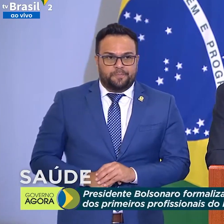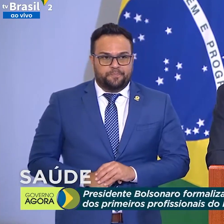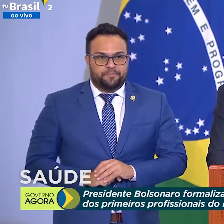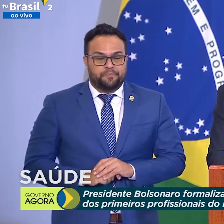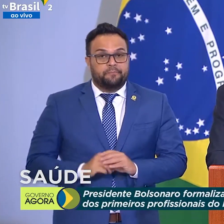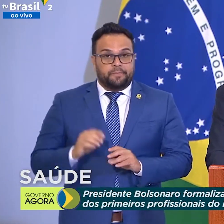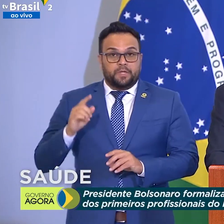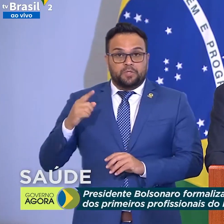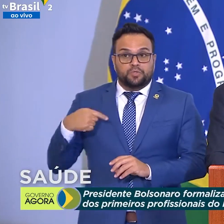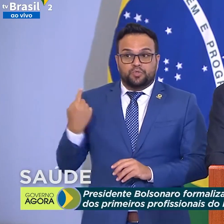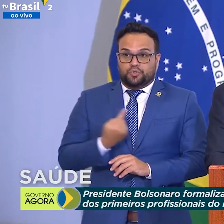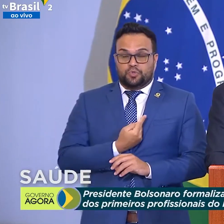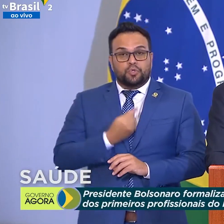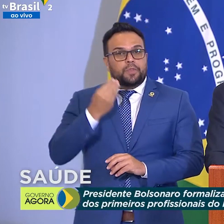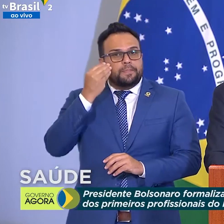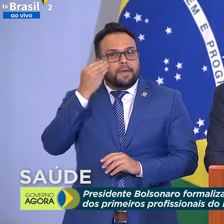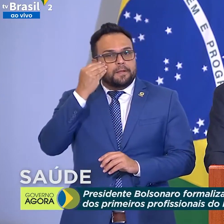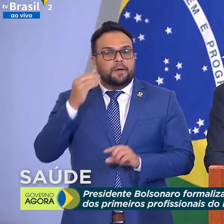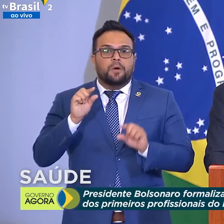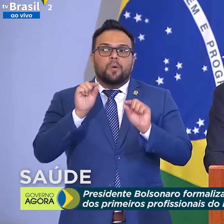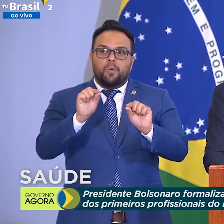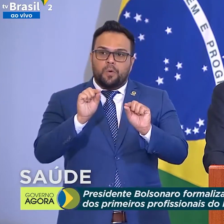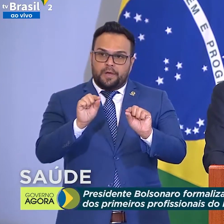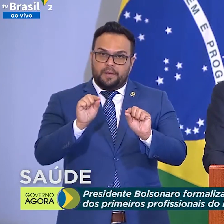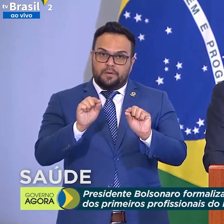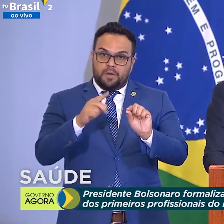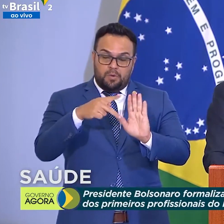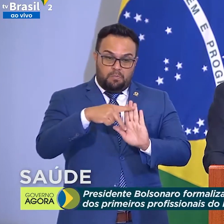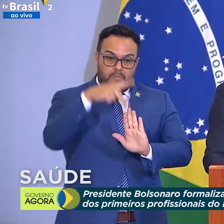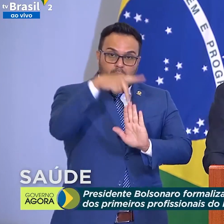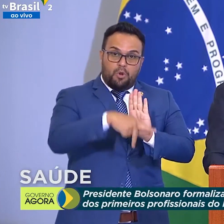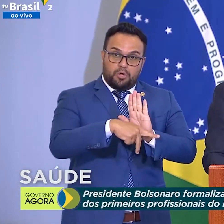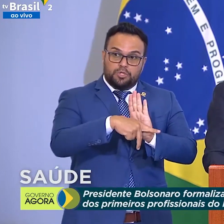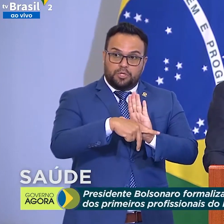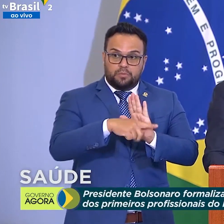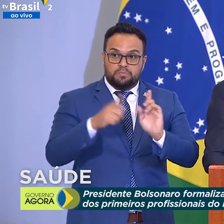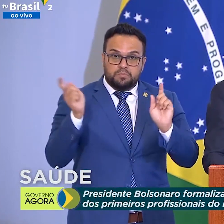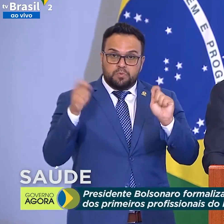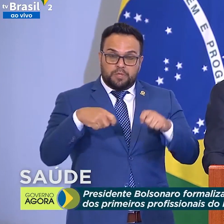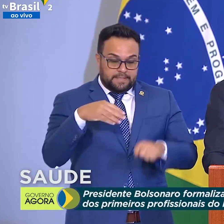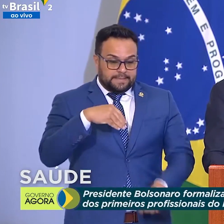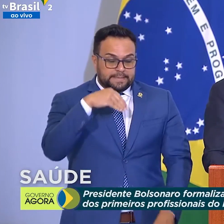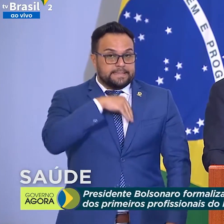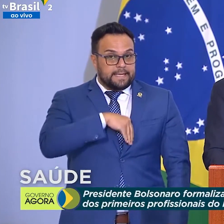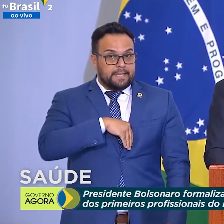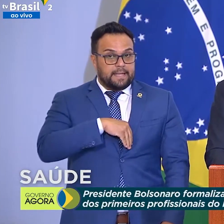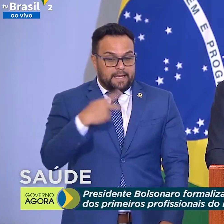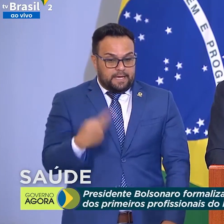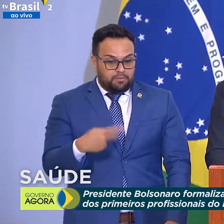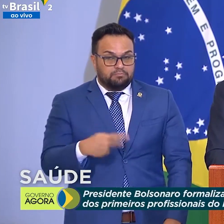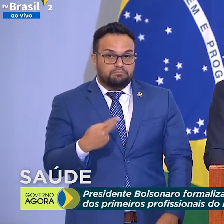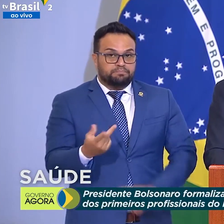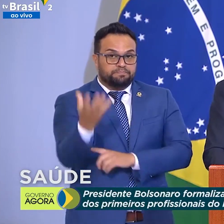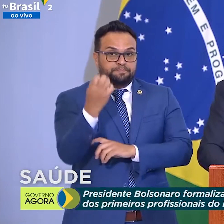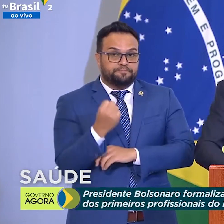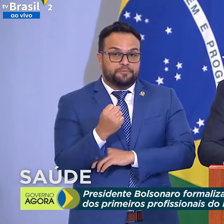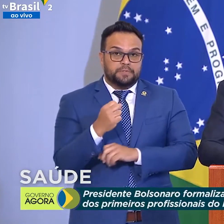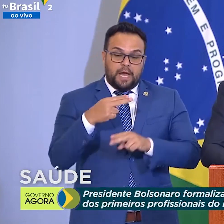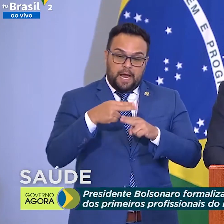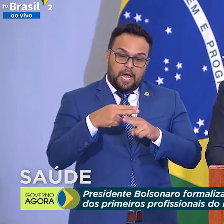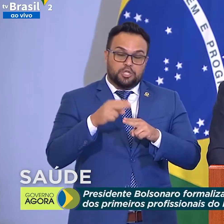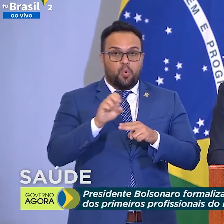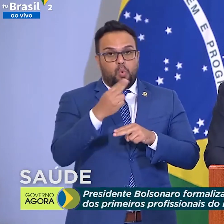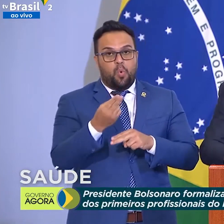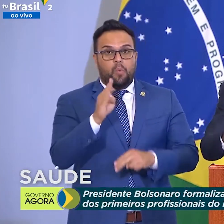Nós tentamos emendar o projeto de modo que eles pudessem receber seu salário no Banco do Brasil ou Caixa Econômica. A